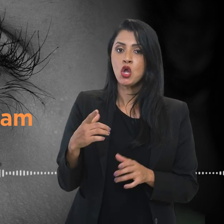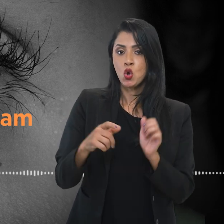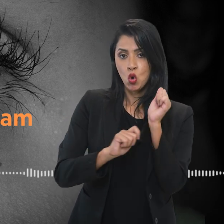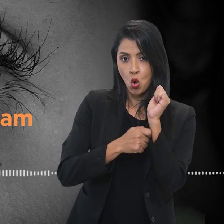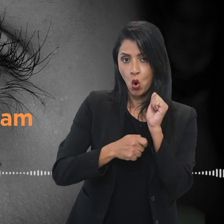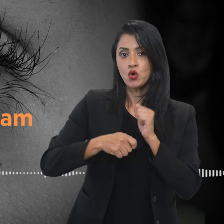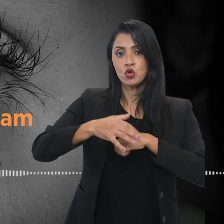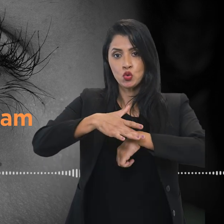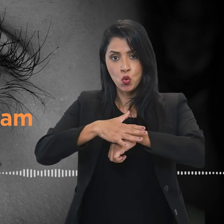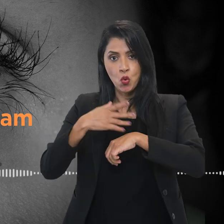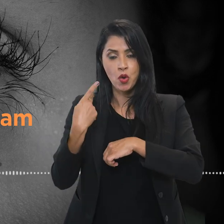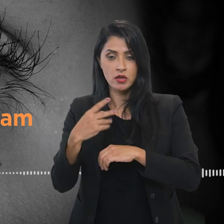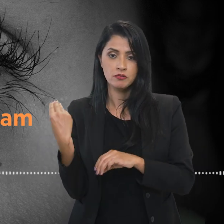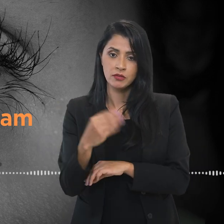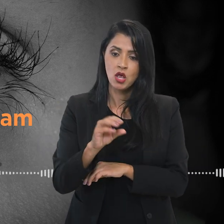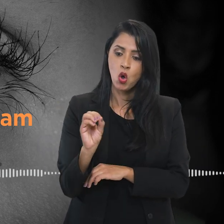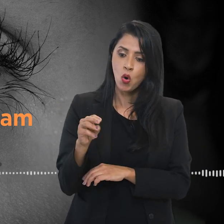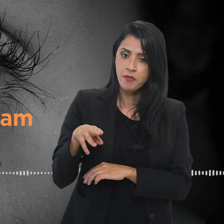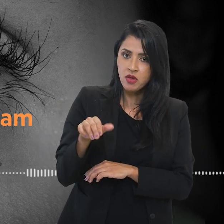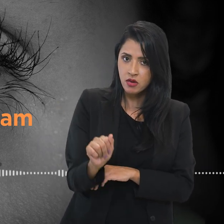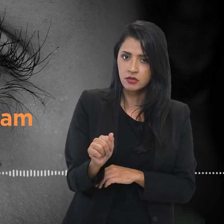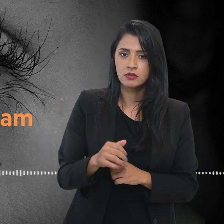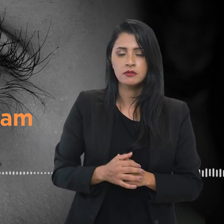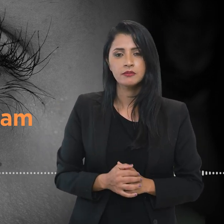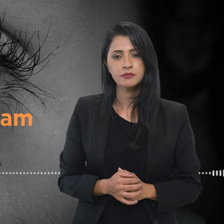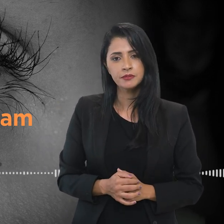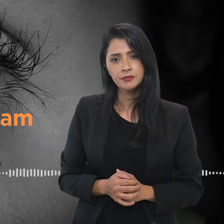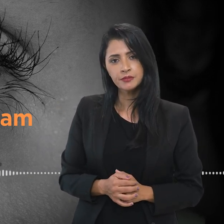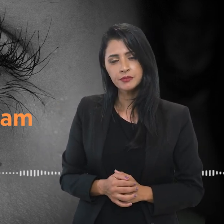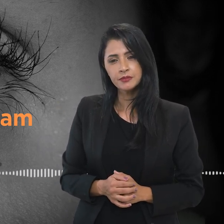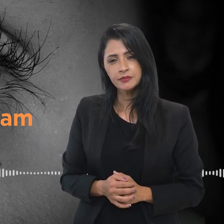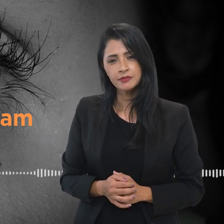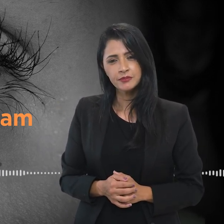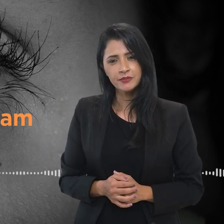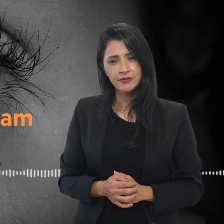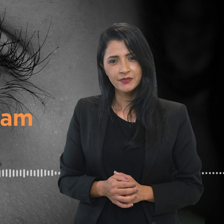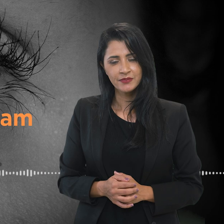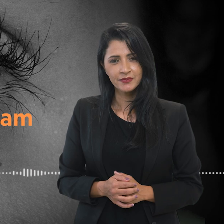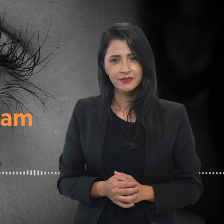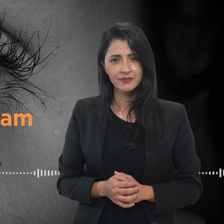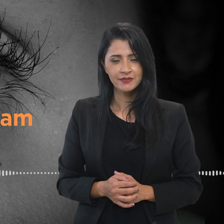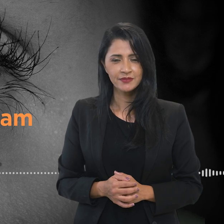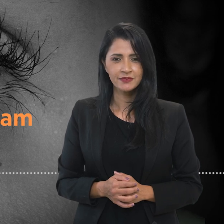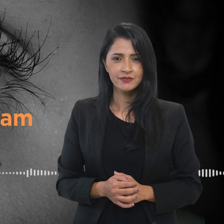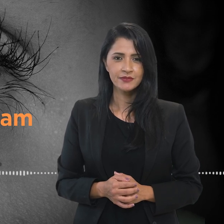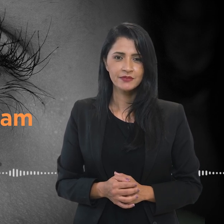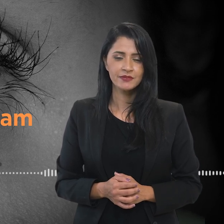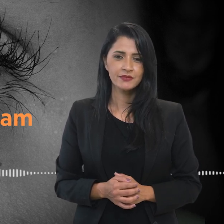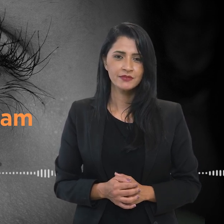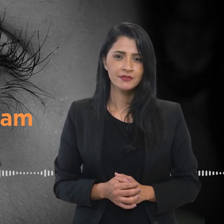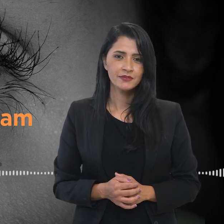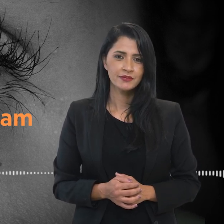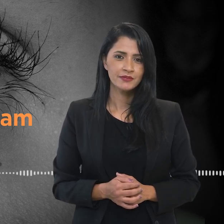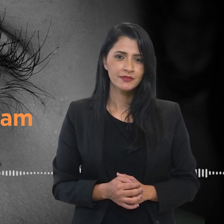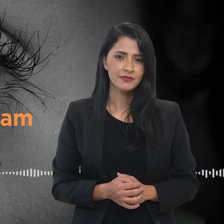citou dados do CID-10, Código Internacional de Doenças, publicado pela Organização Mundial de Saúde.